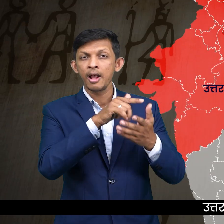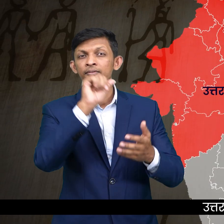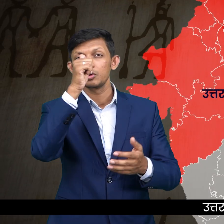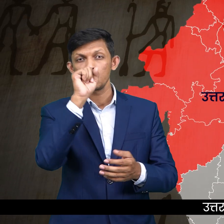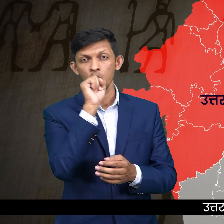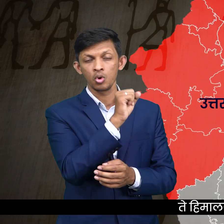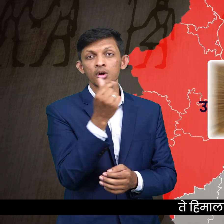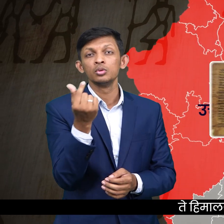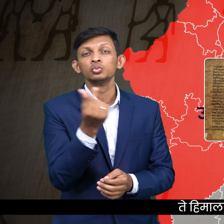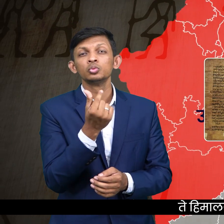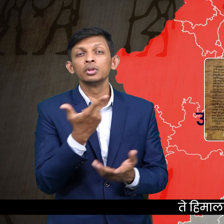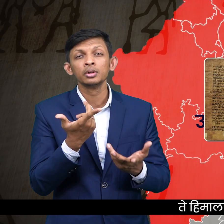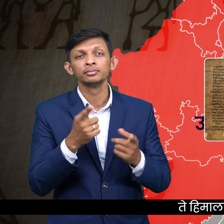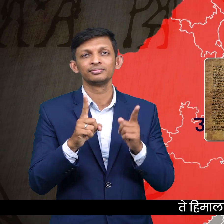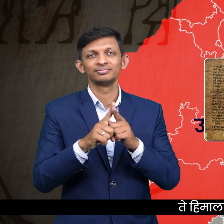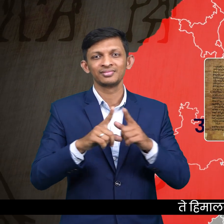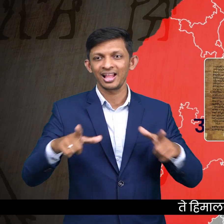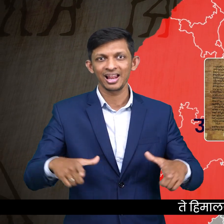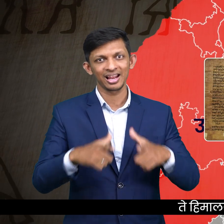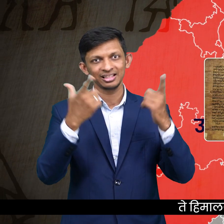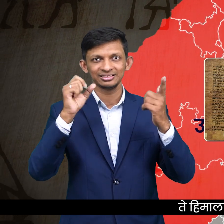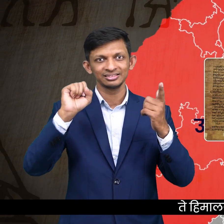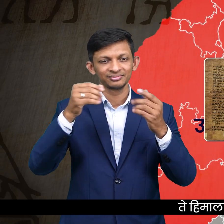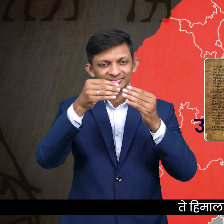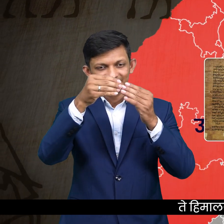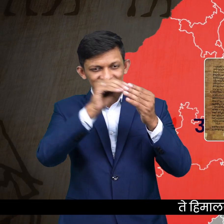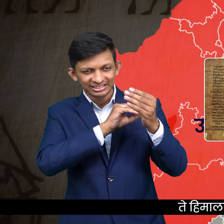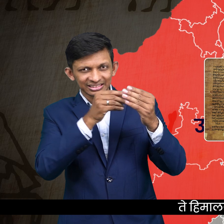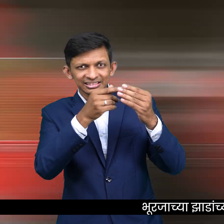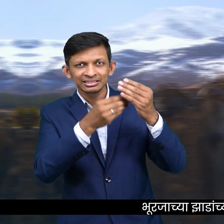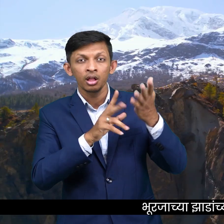उत्तर भारतात ते हिमालयात वाढणाऱ्या